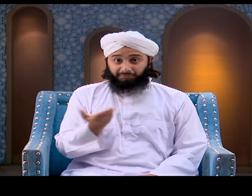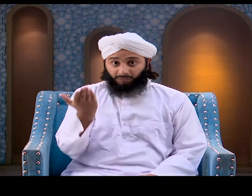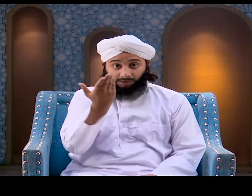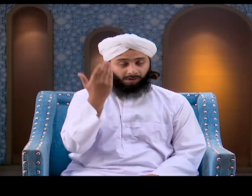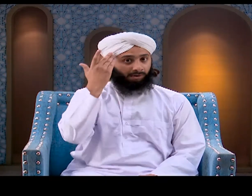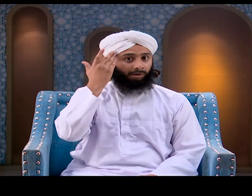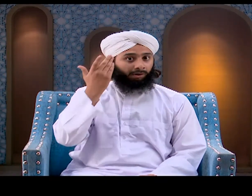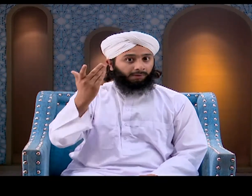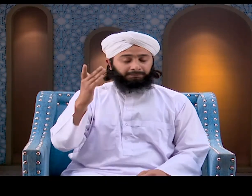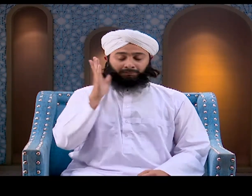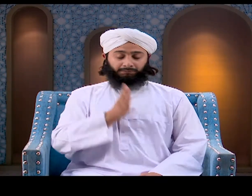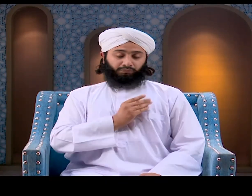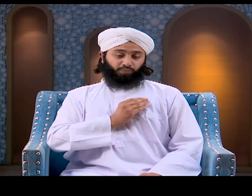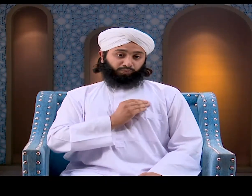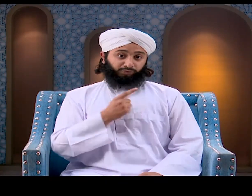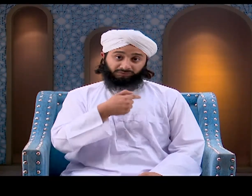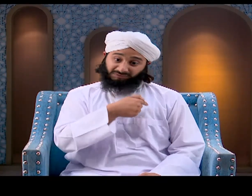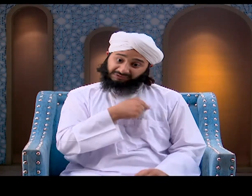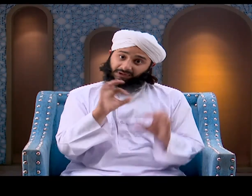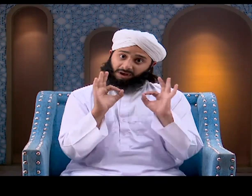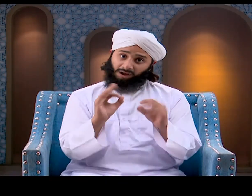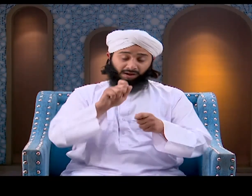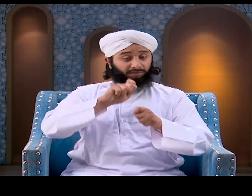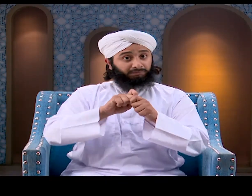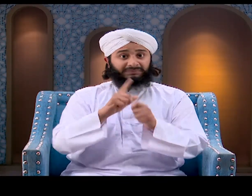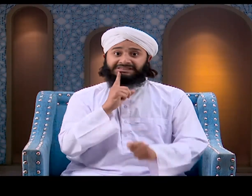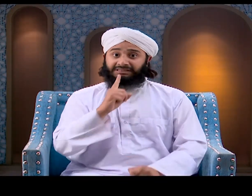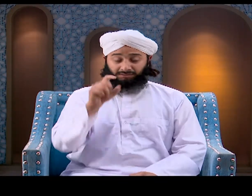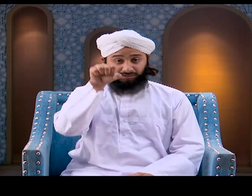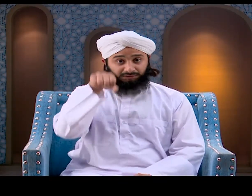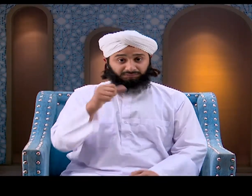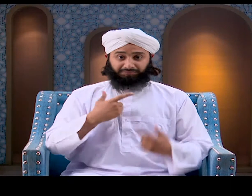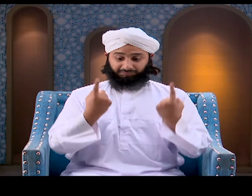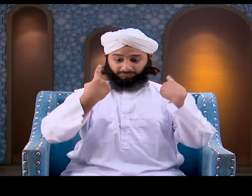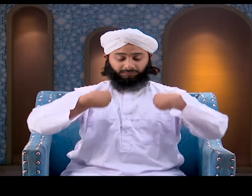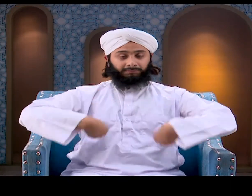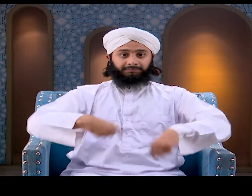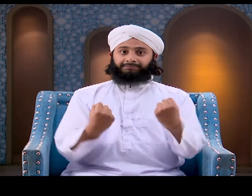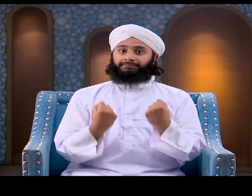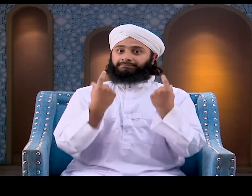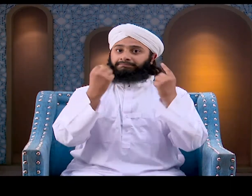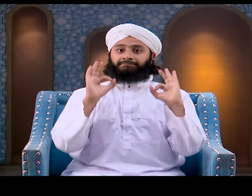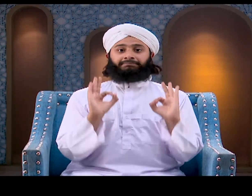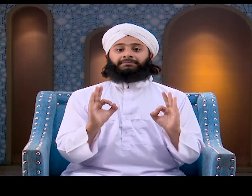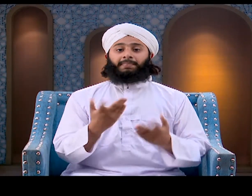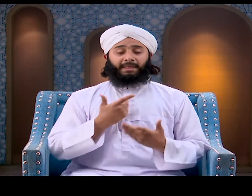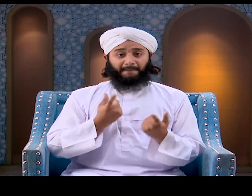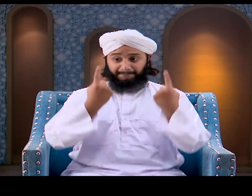میں موت سے ڈرنے والے بن جائیں تو یقین مانیے ہماری زندگی میں نکھار آ جائے، ہماری زندگی نیکیوں بھری ہو